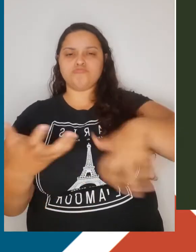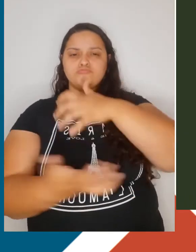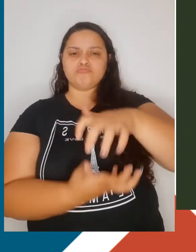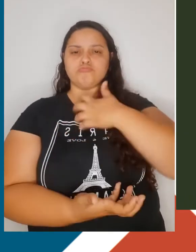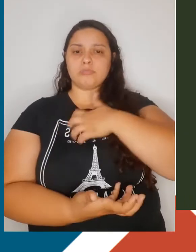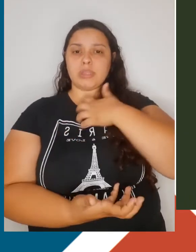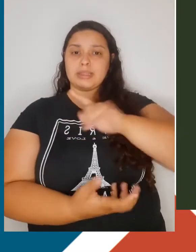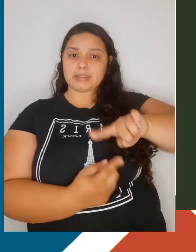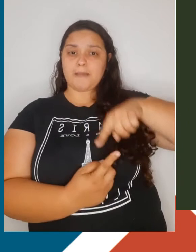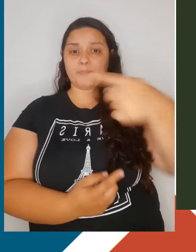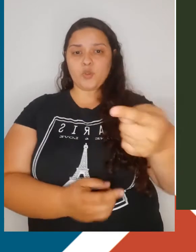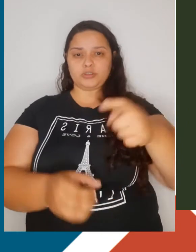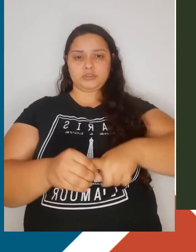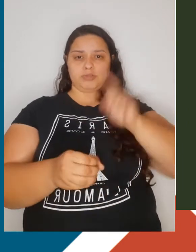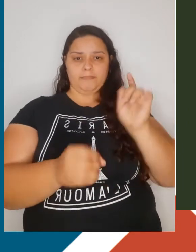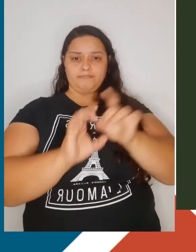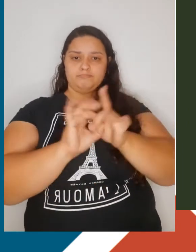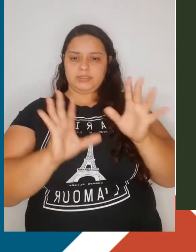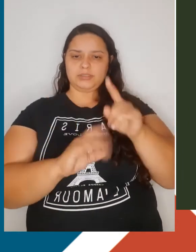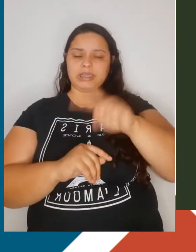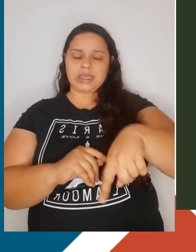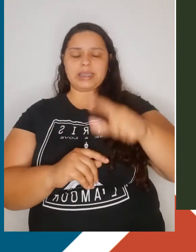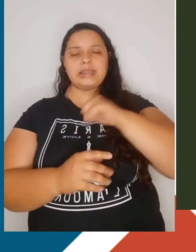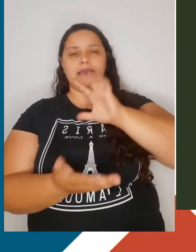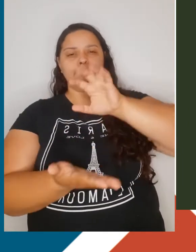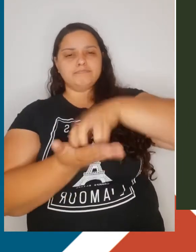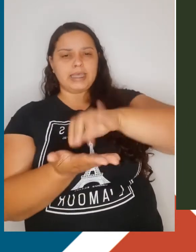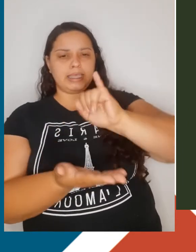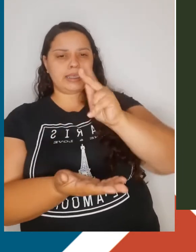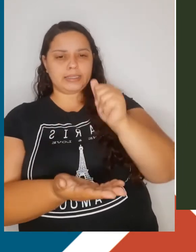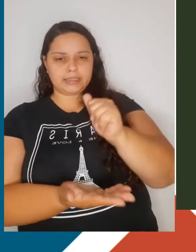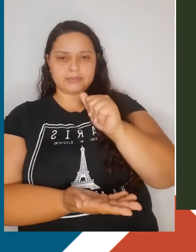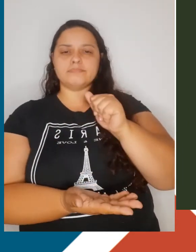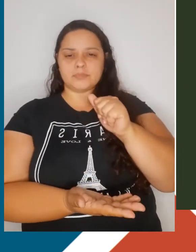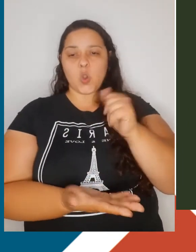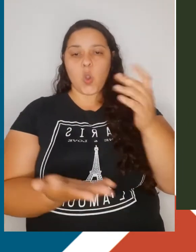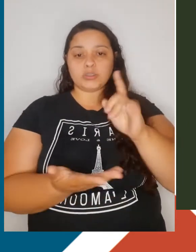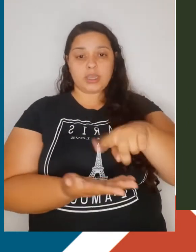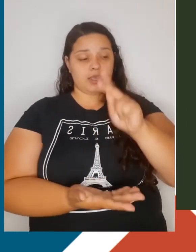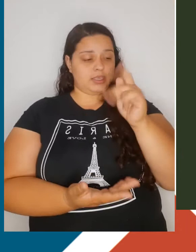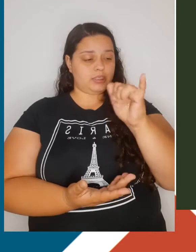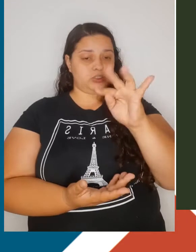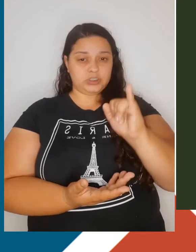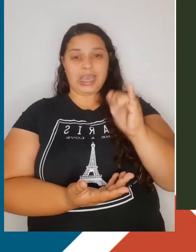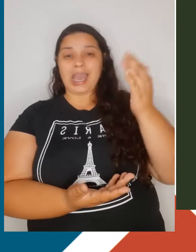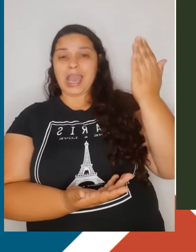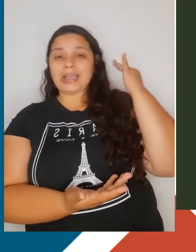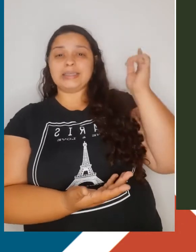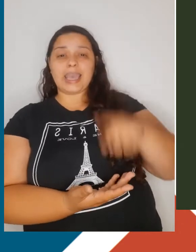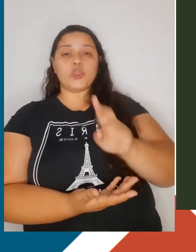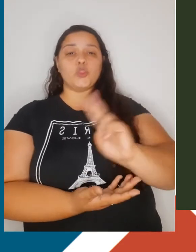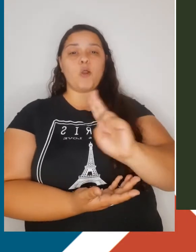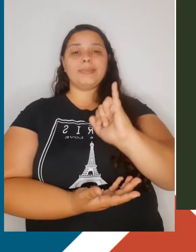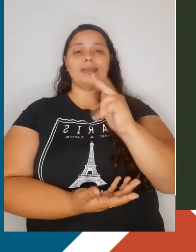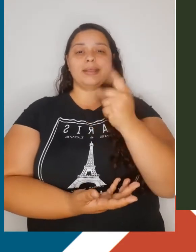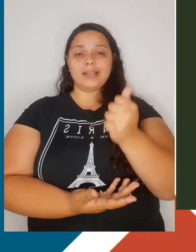pelos revoltosos após a independência. Essa ilha que estamos localizando no mapa, que abriga o Haiti hoje, era antes